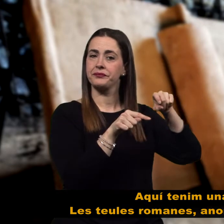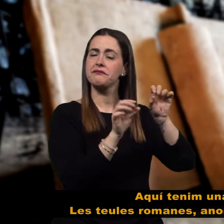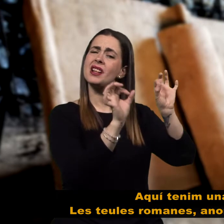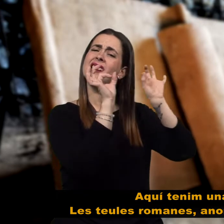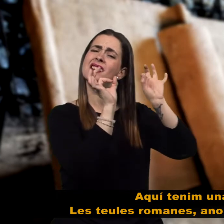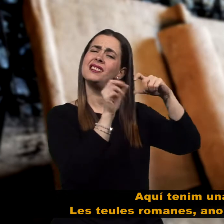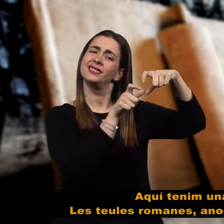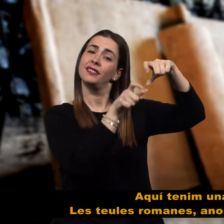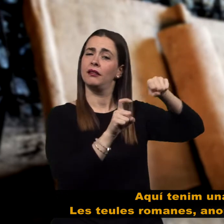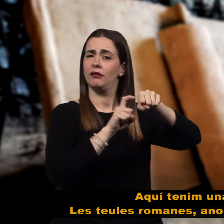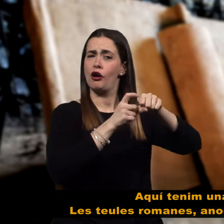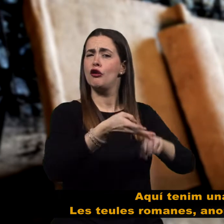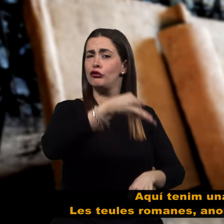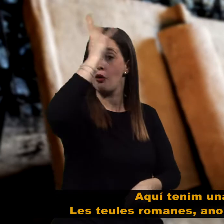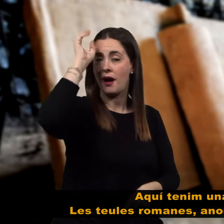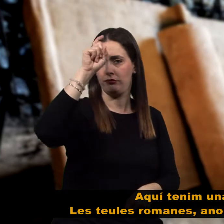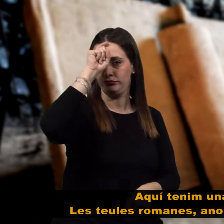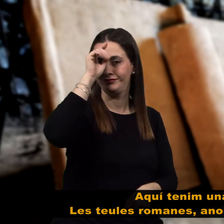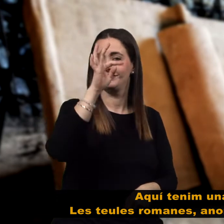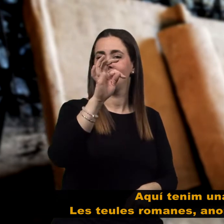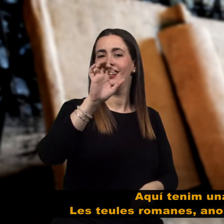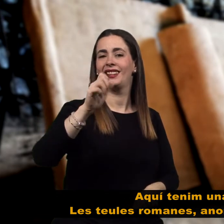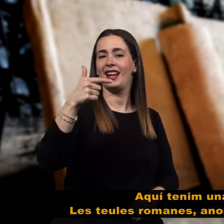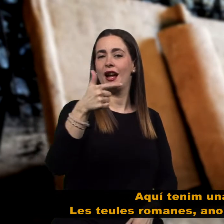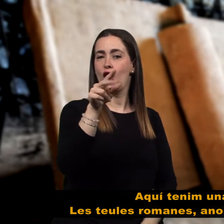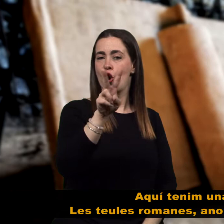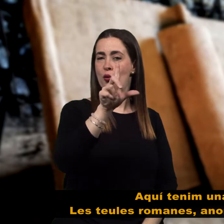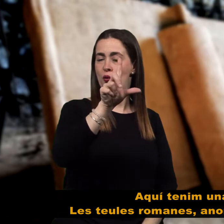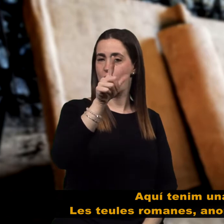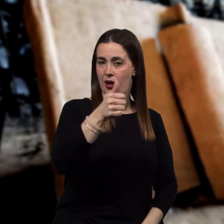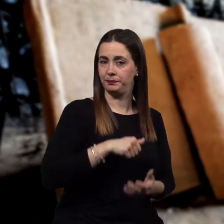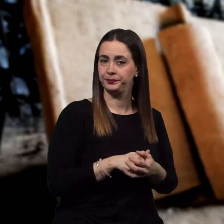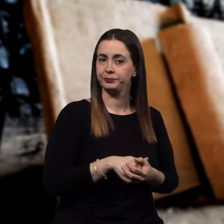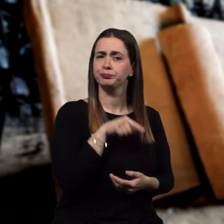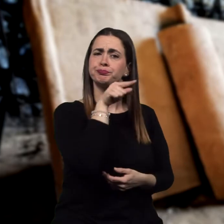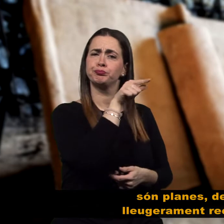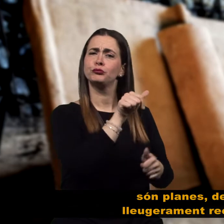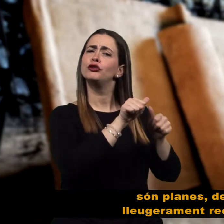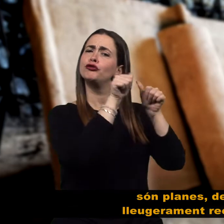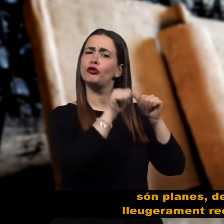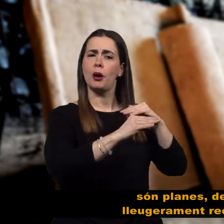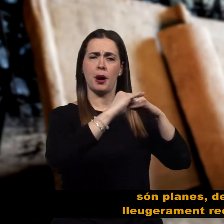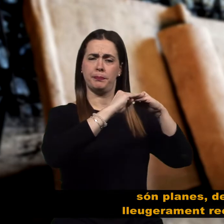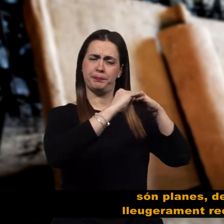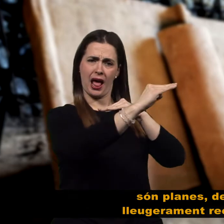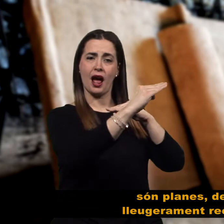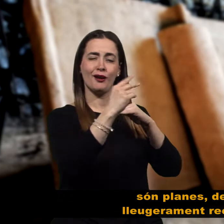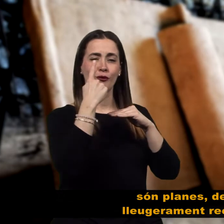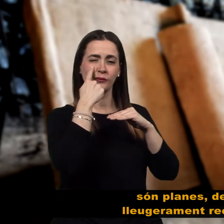Aquí tenim una teula. Les teules romanes, anomenades tègules, són planes, de forma lleugerament rectangular